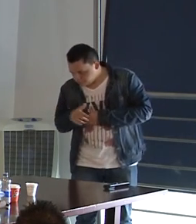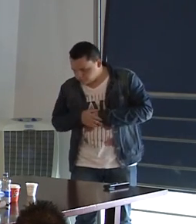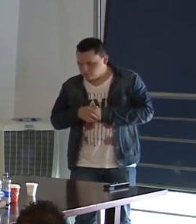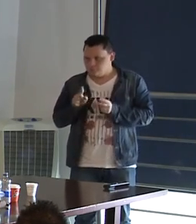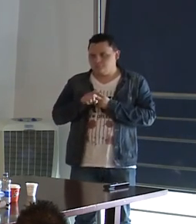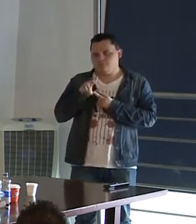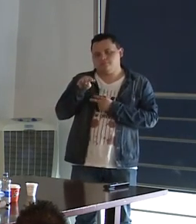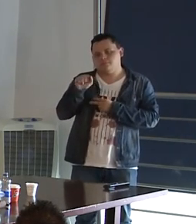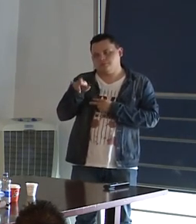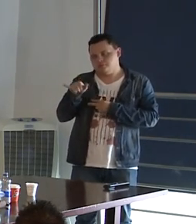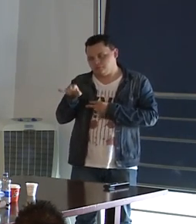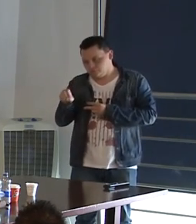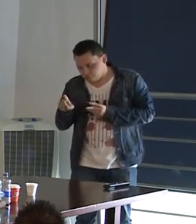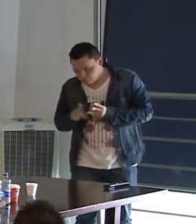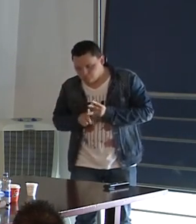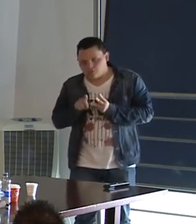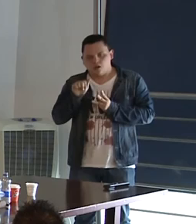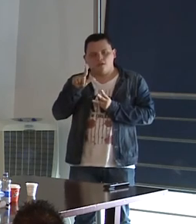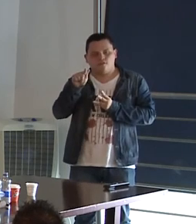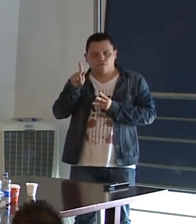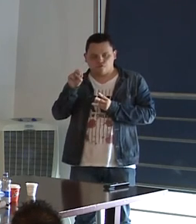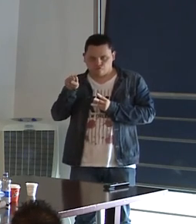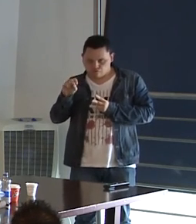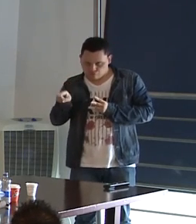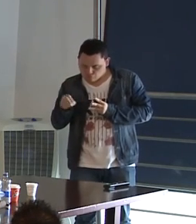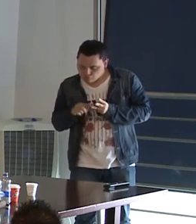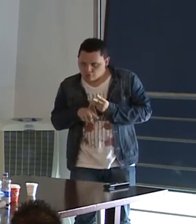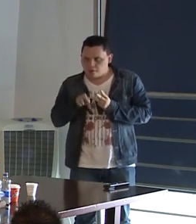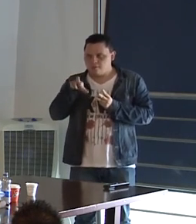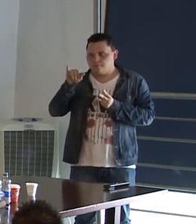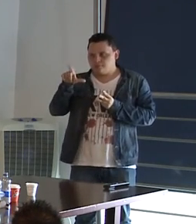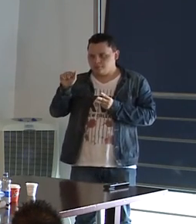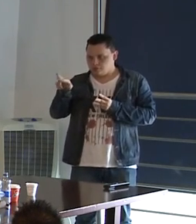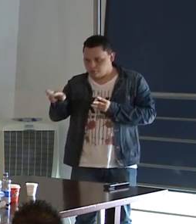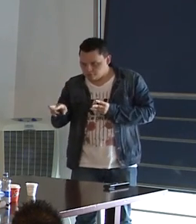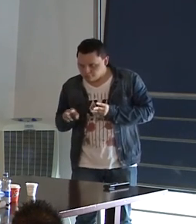a Mario, a Alfonso, a Pilar,